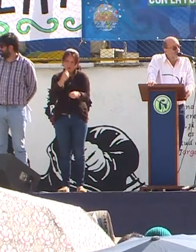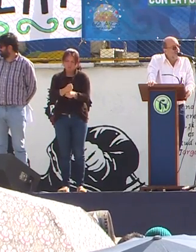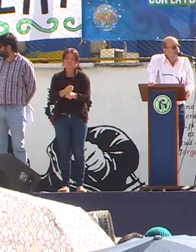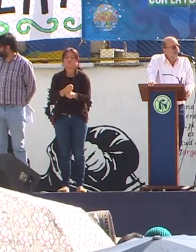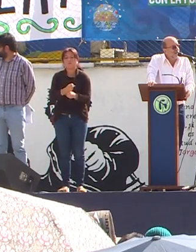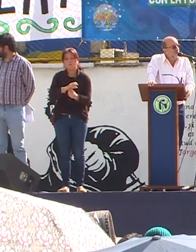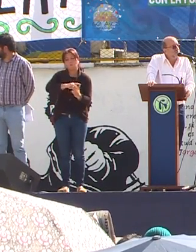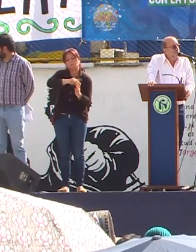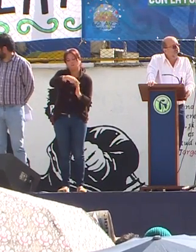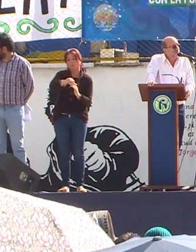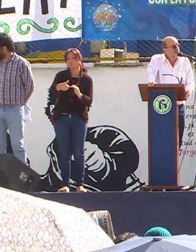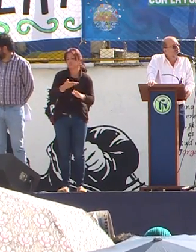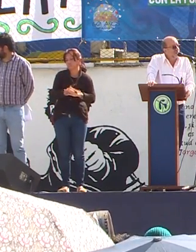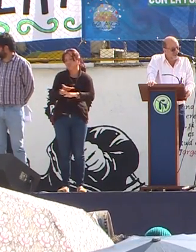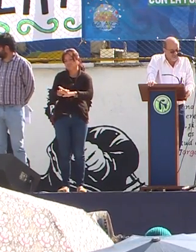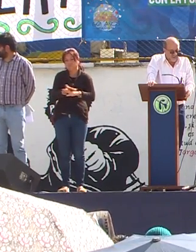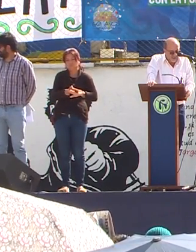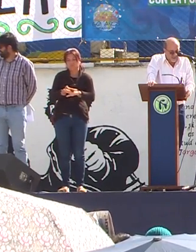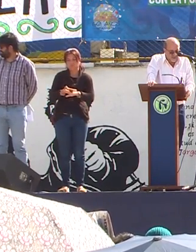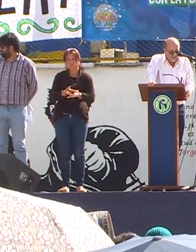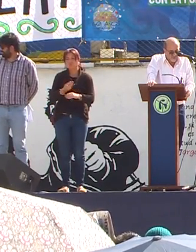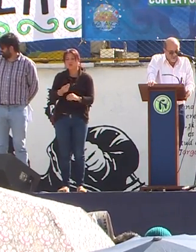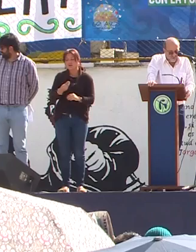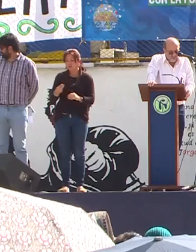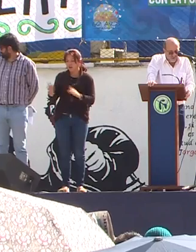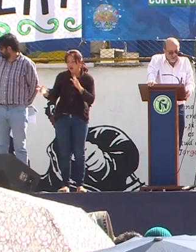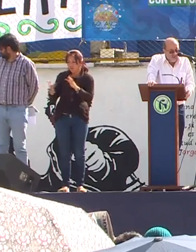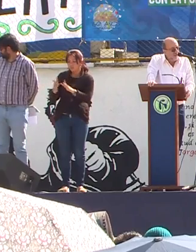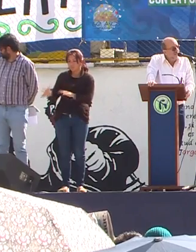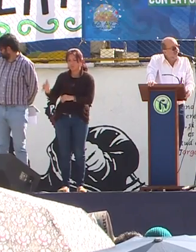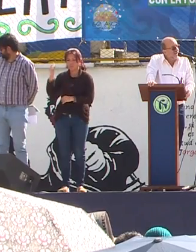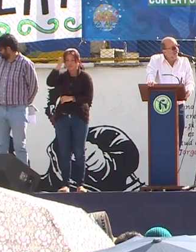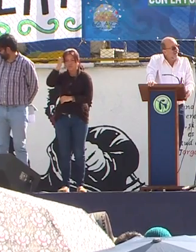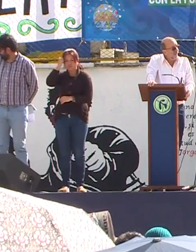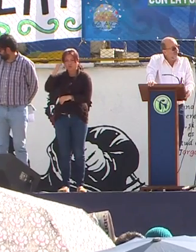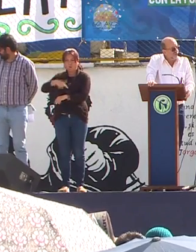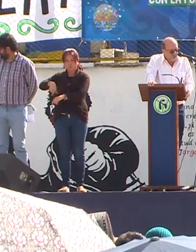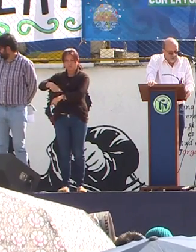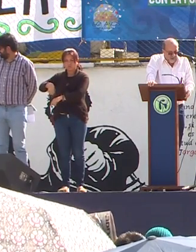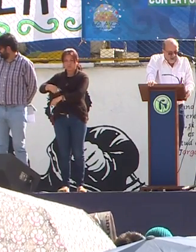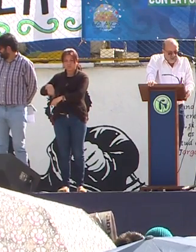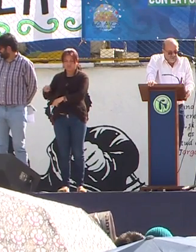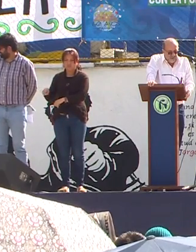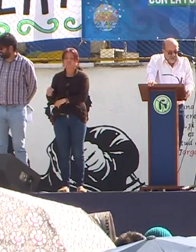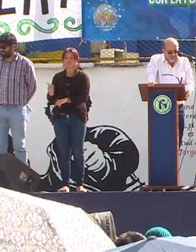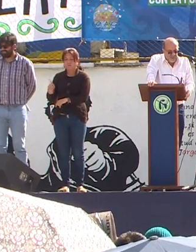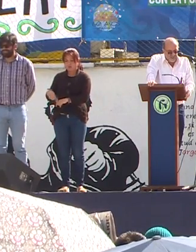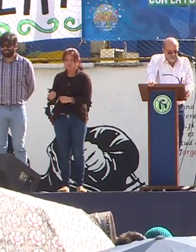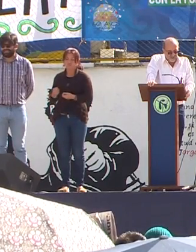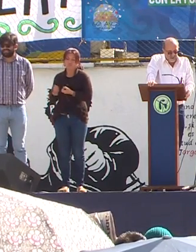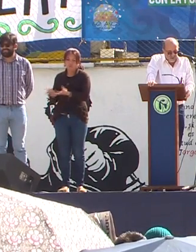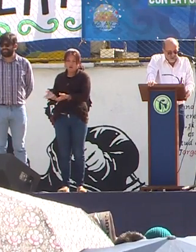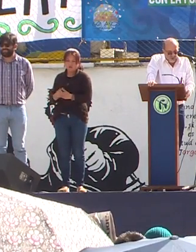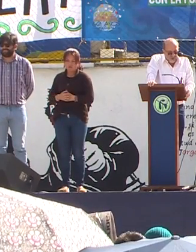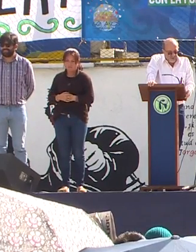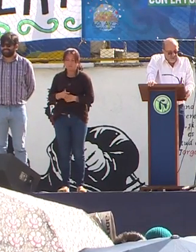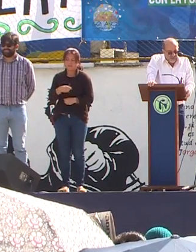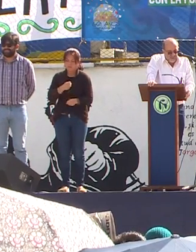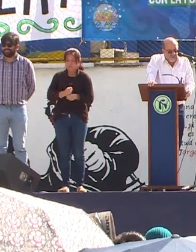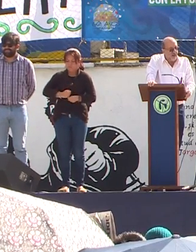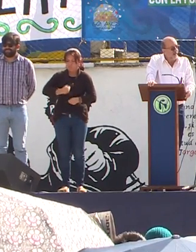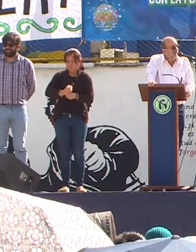Alternativas que cobijen a los profesores catedráticos. Seguiremos trabajando en ellas